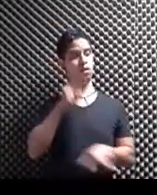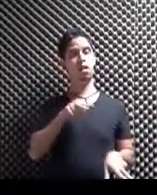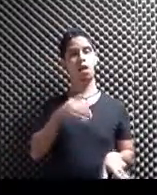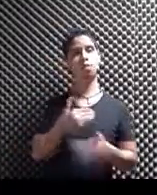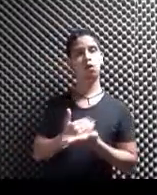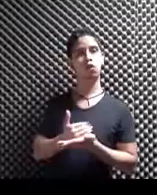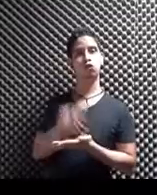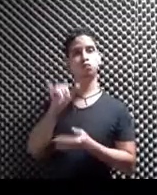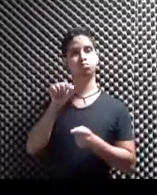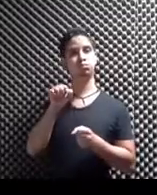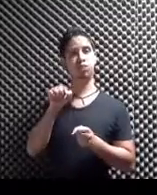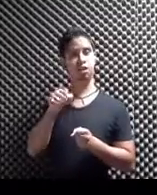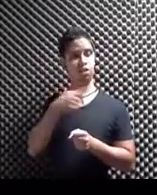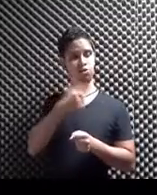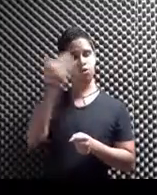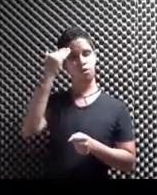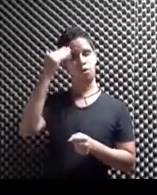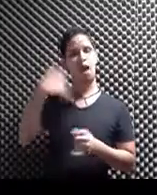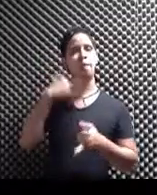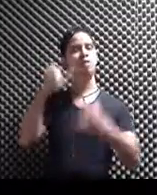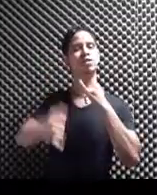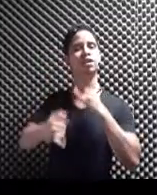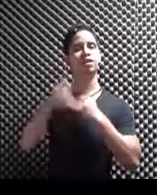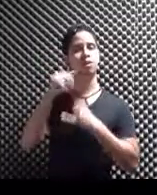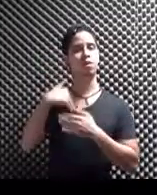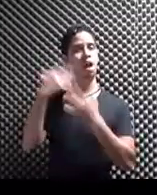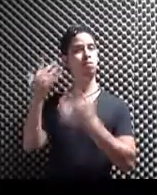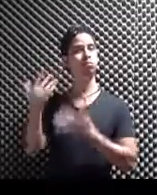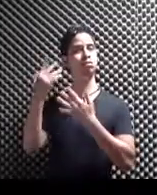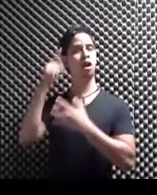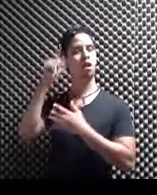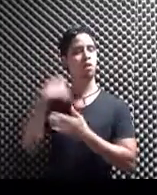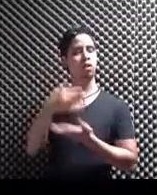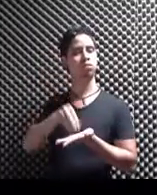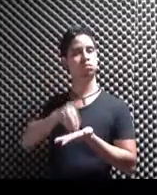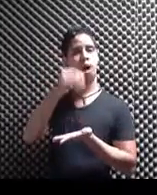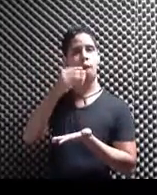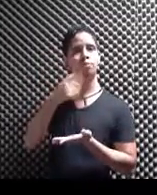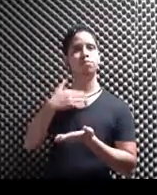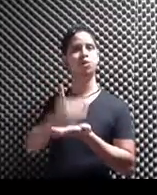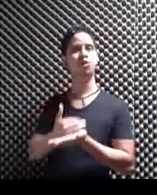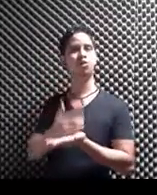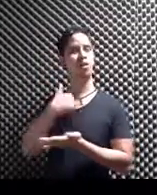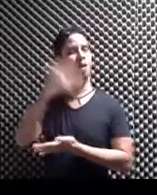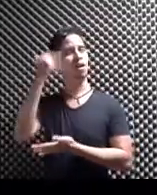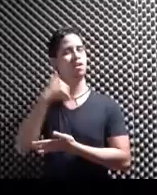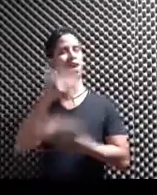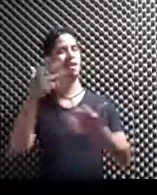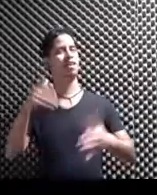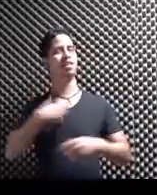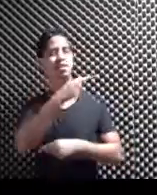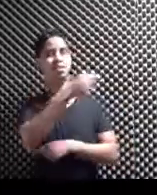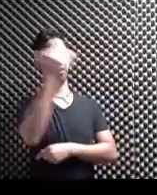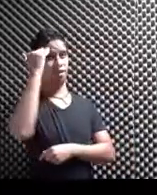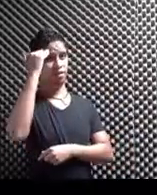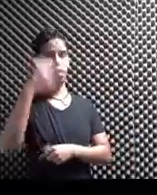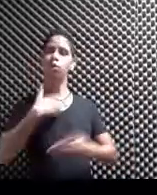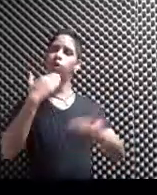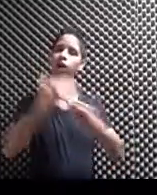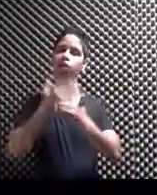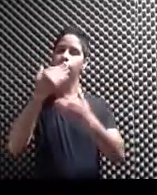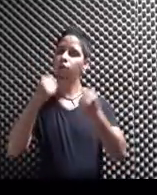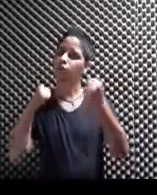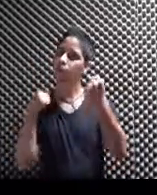el bizcocho la van a dejar para el final yo voy a esperar Ella ya sabía tú ve ella ya sabía pero gracias también por